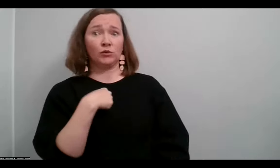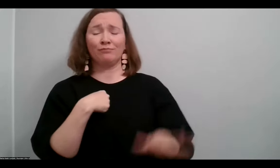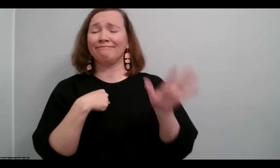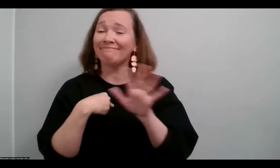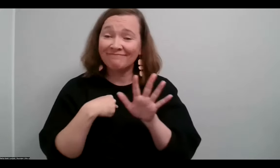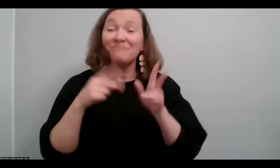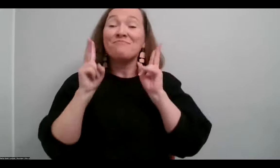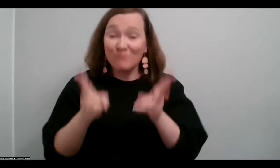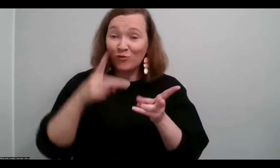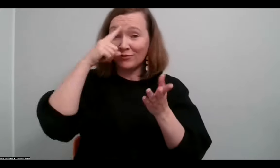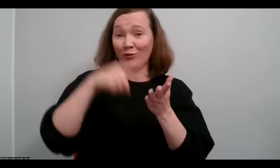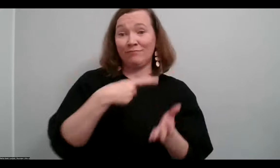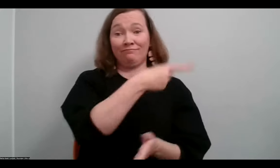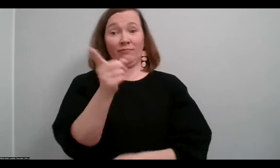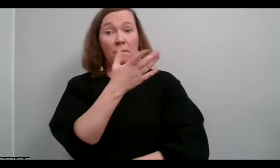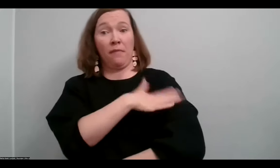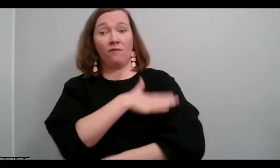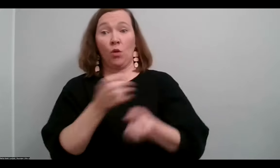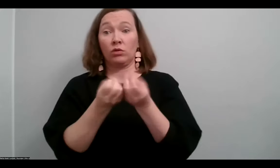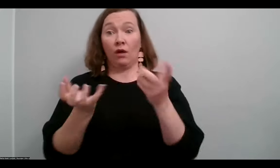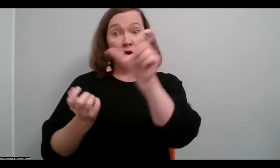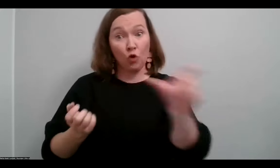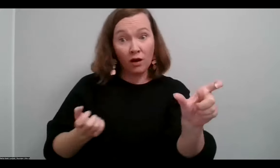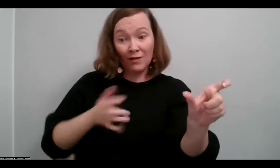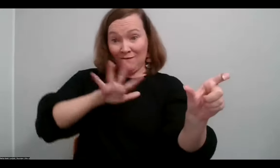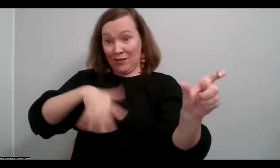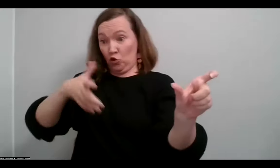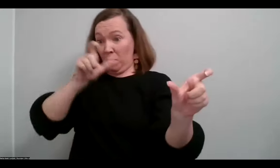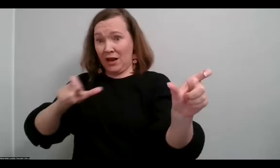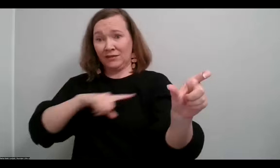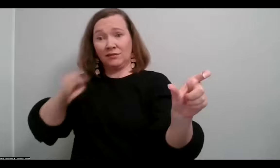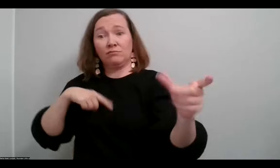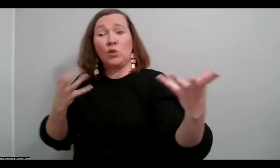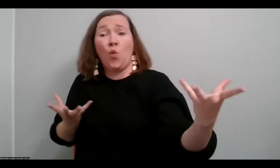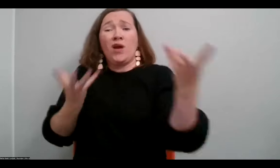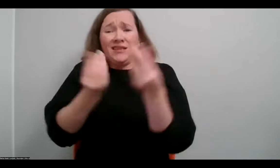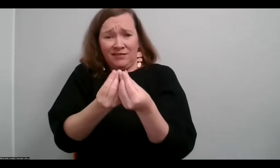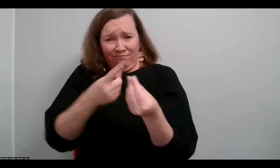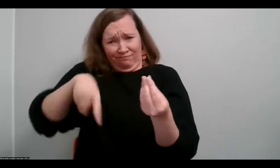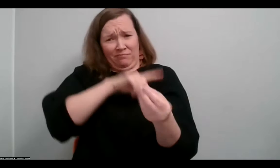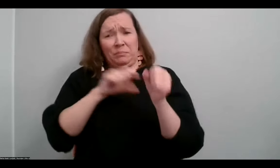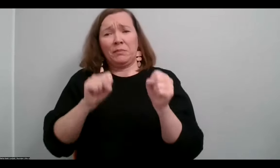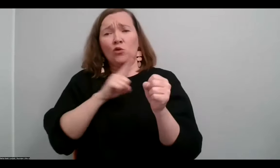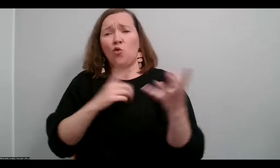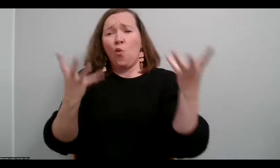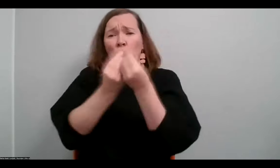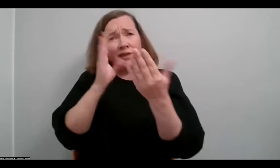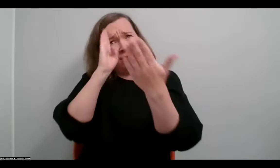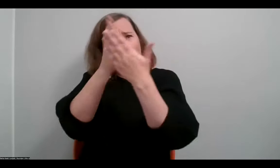Eli onko se meidän viittomakielisten vastuulla? Ei, kyllä se on myös palvelun tarjoajien vastuulla.